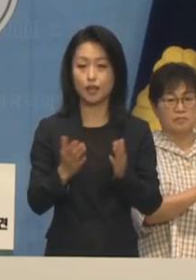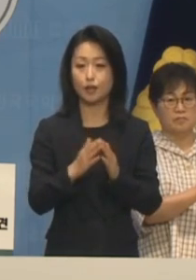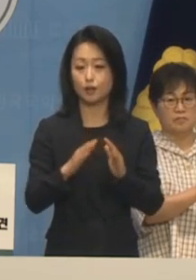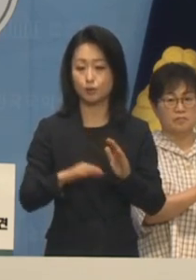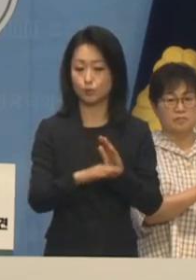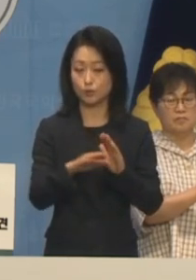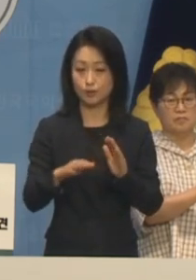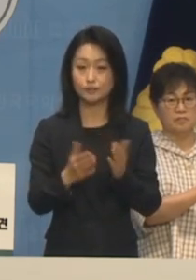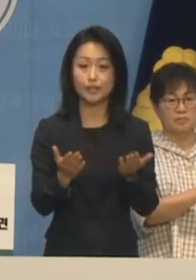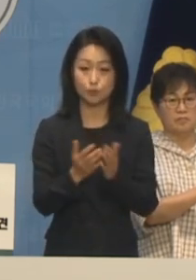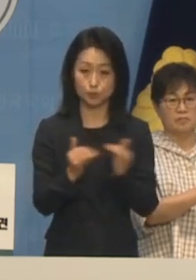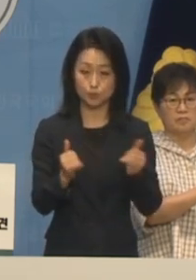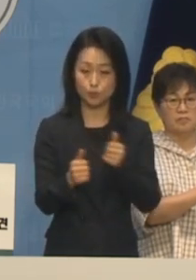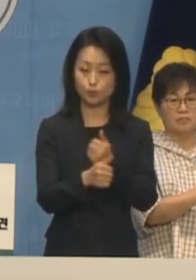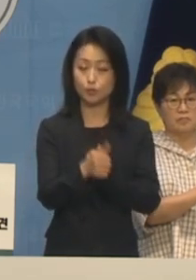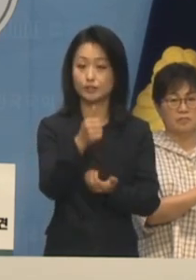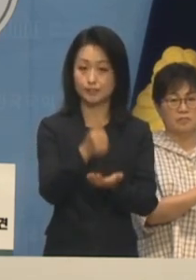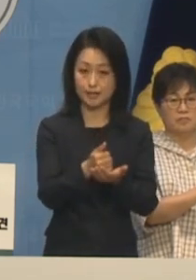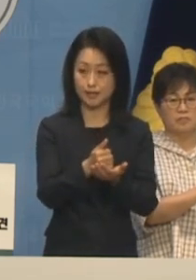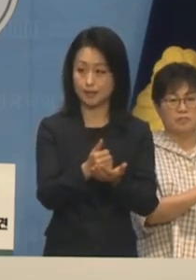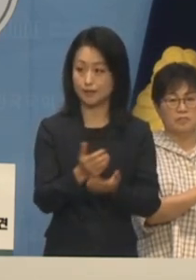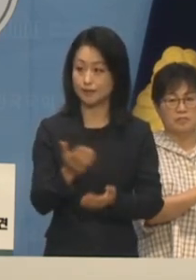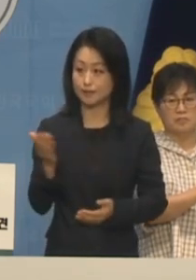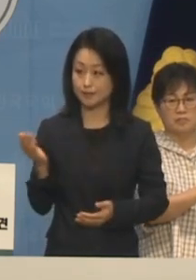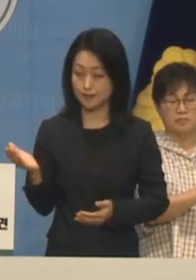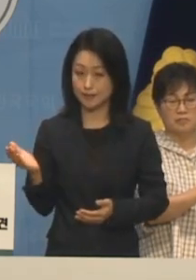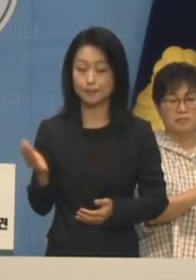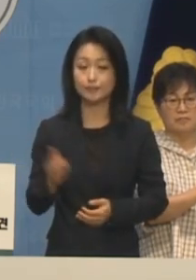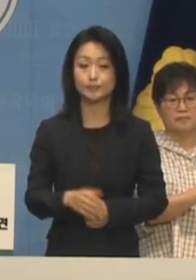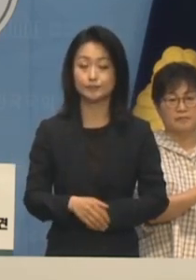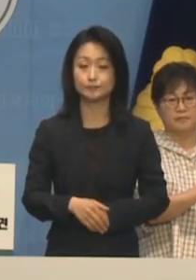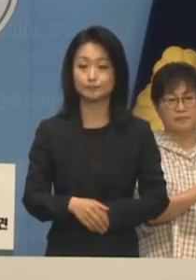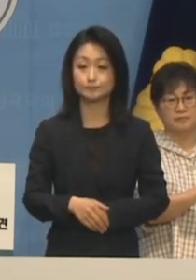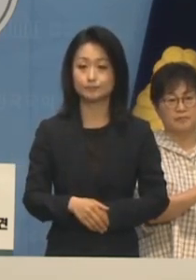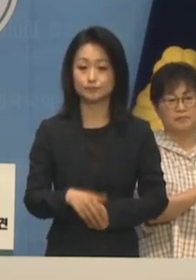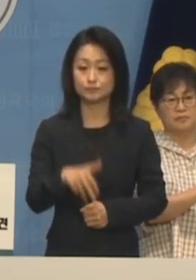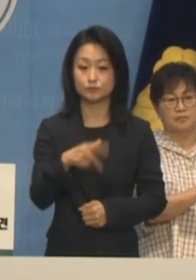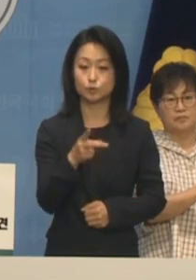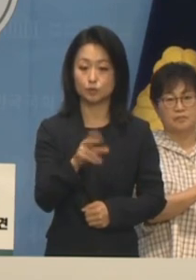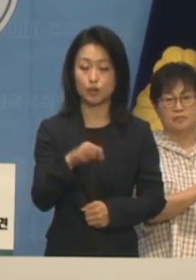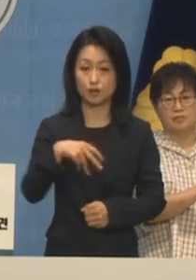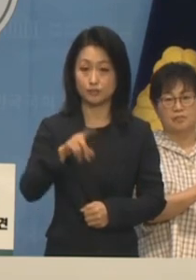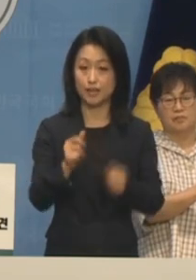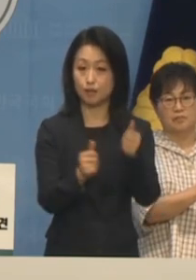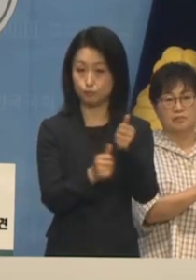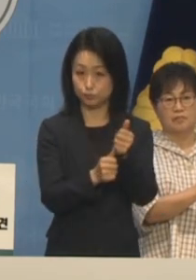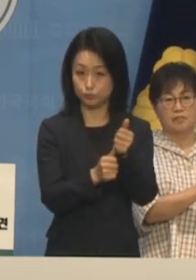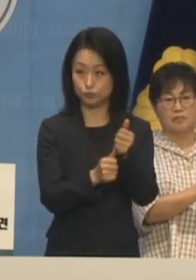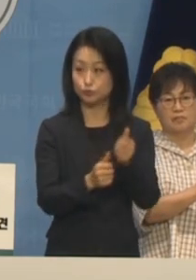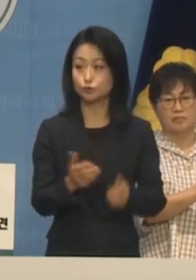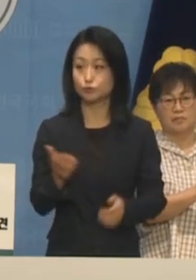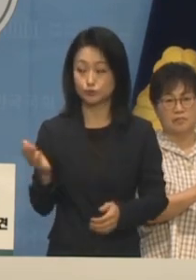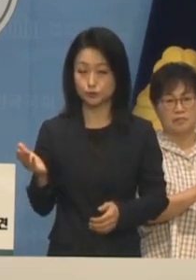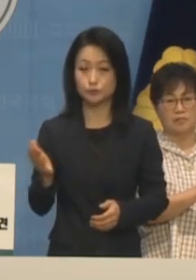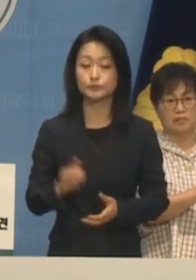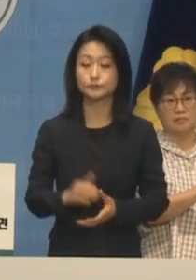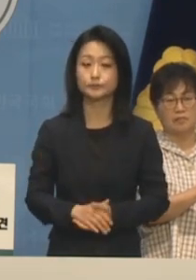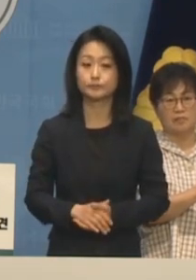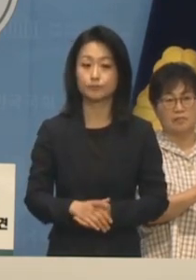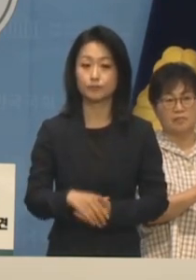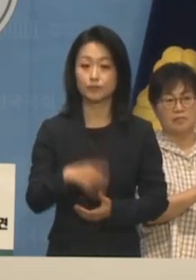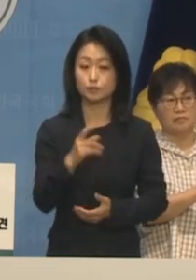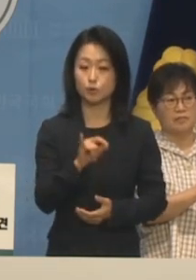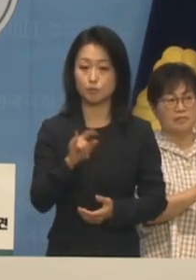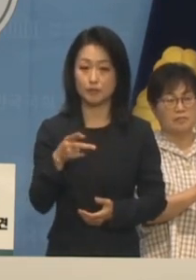가사돌봄유니온 최영미 위원장님 오셨습니다. 예, 반갑습니다. 조영자 부위원장님 오셨습니다.